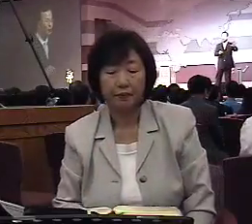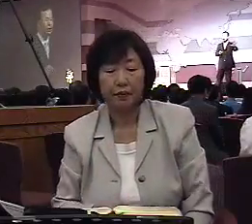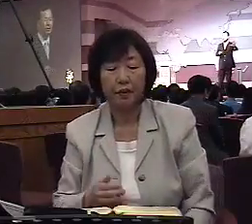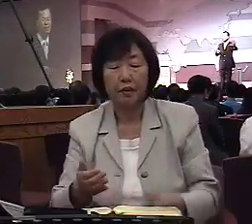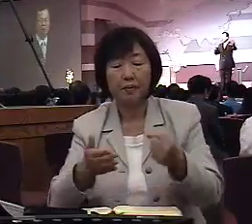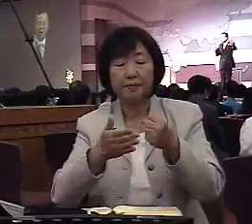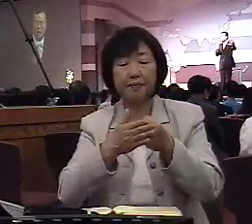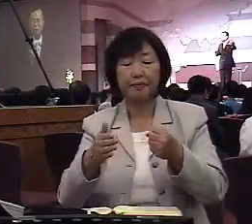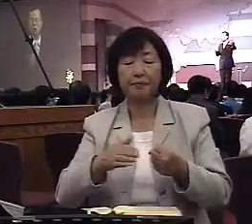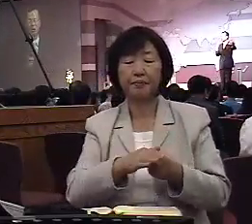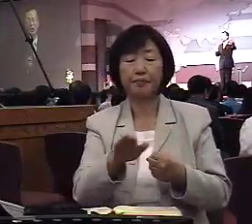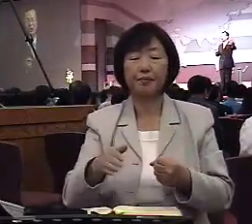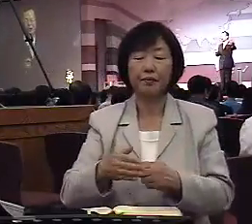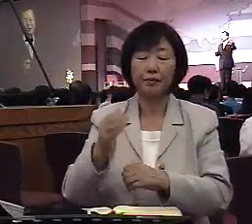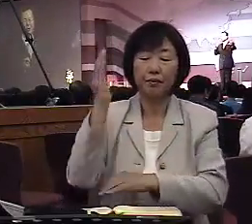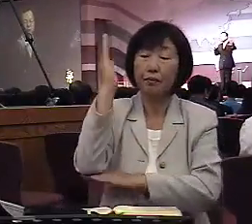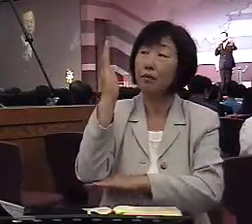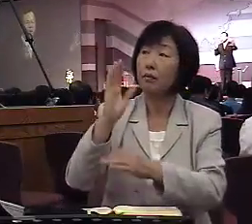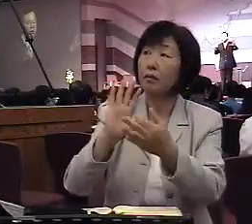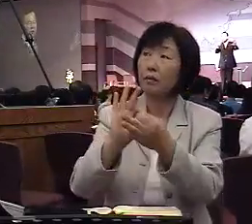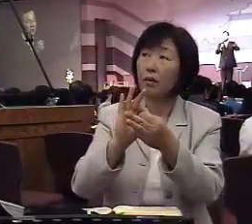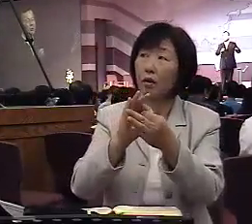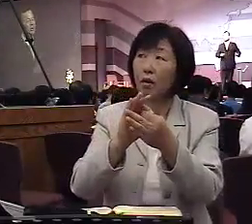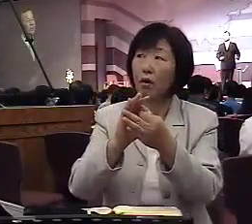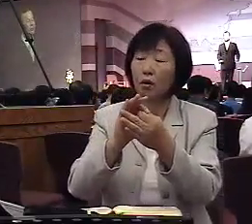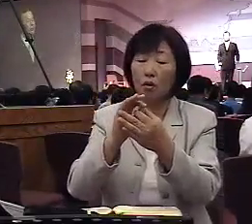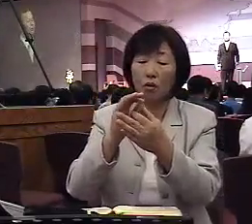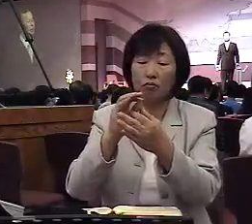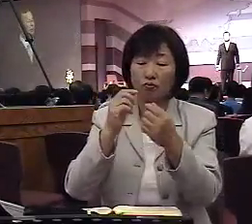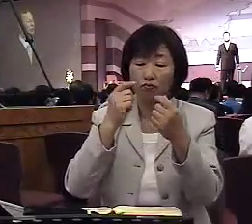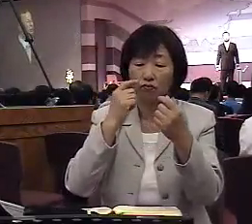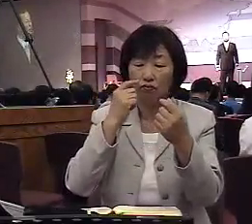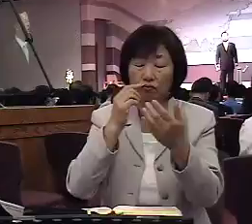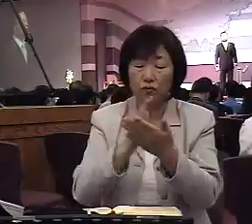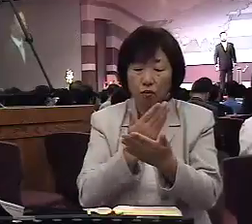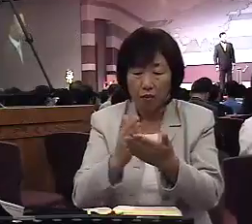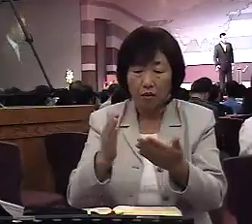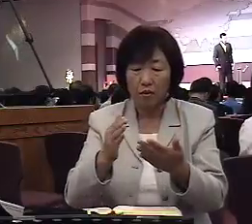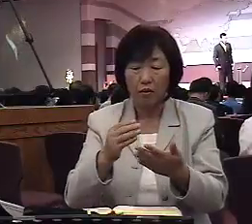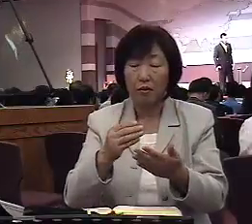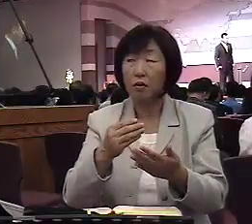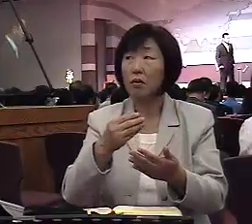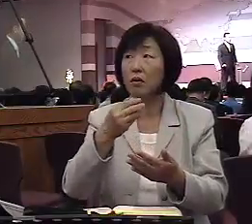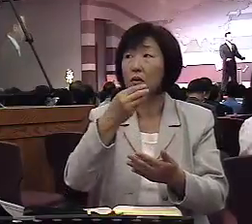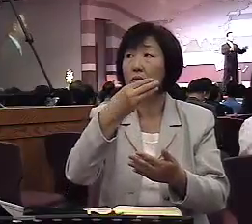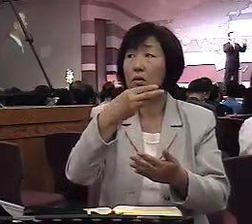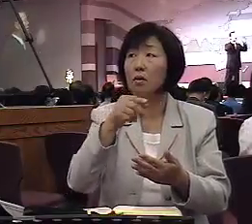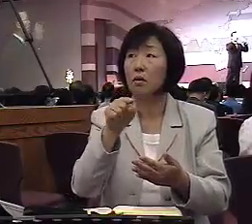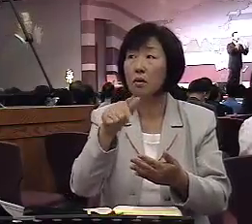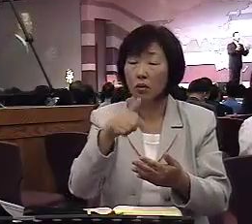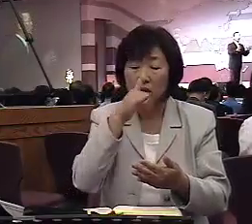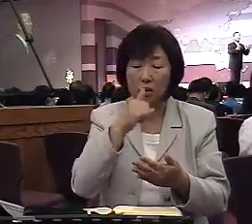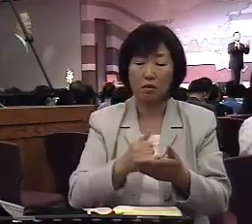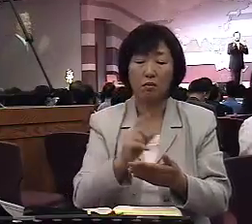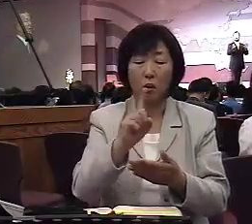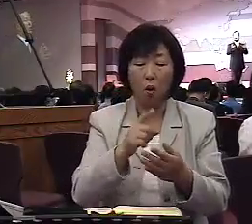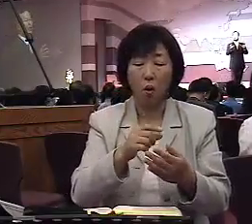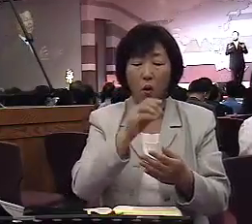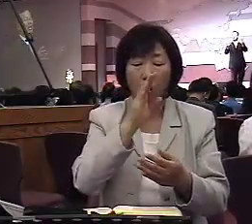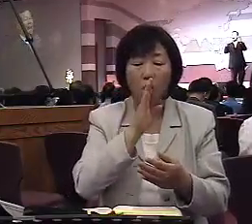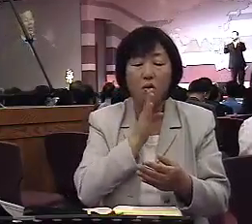그렇기 때문에 우리는 말씀을 통해 분별력이 있어야 돼요. 여러분, 분별력을 갖고 무엇이